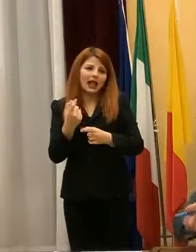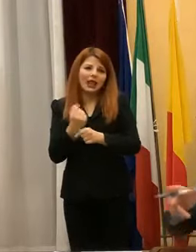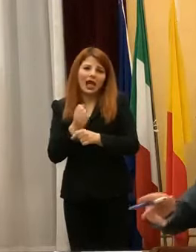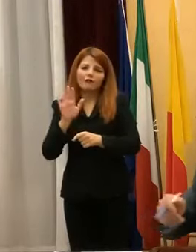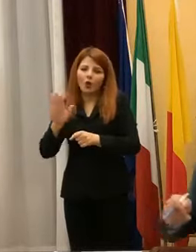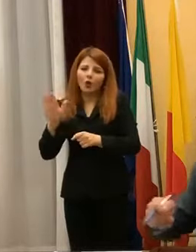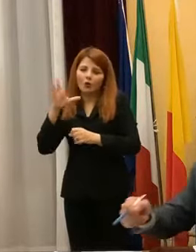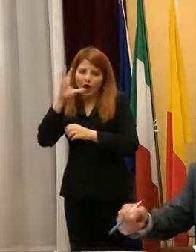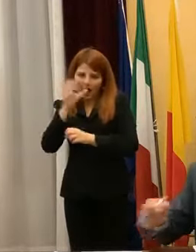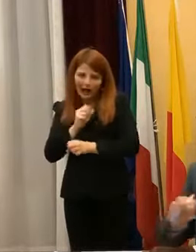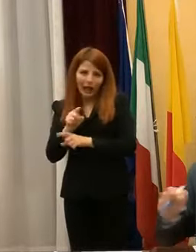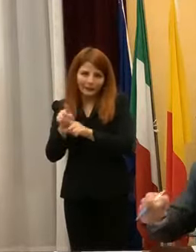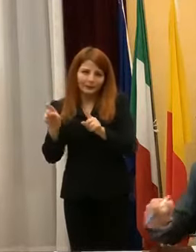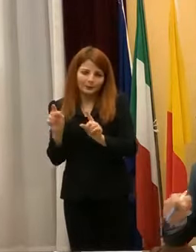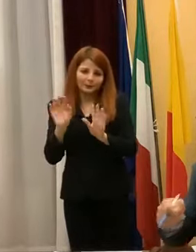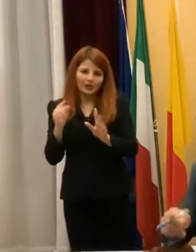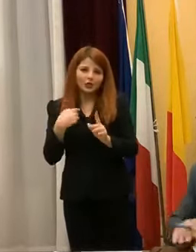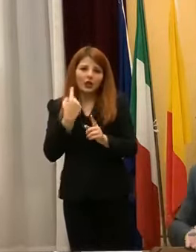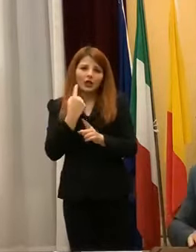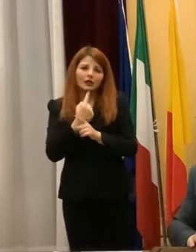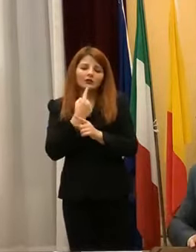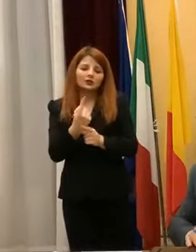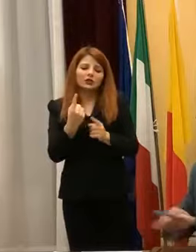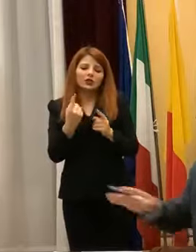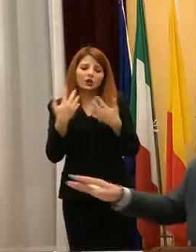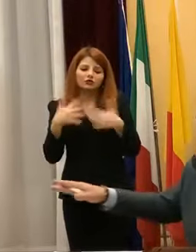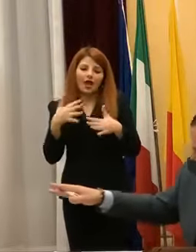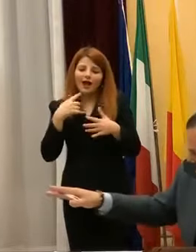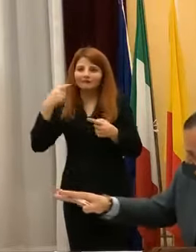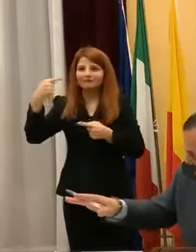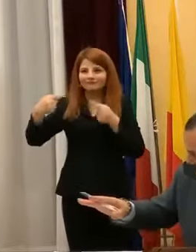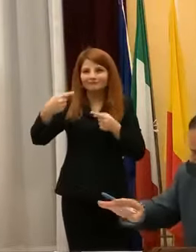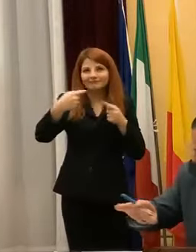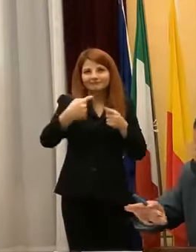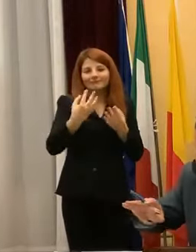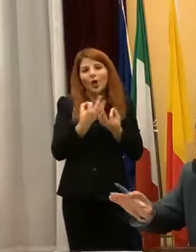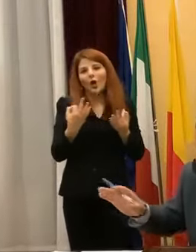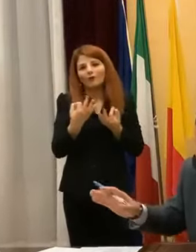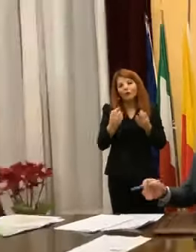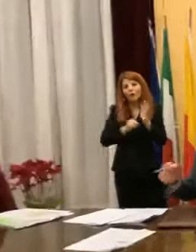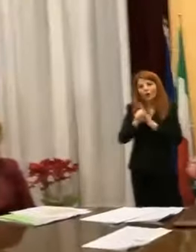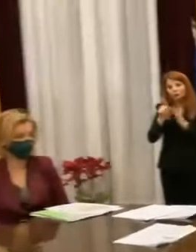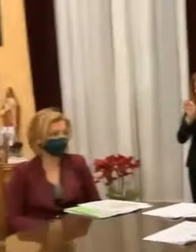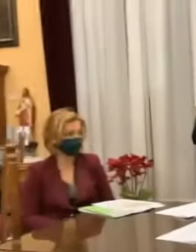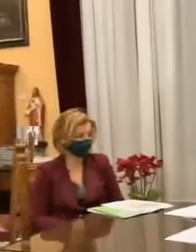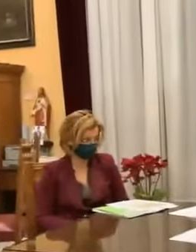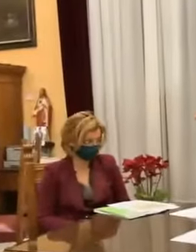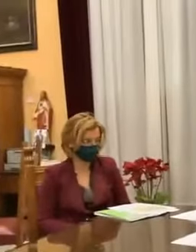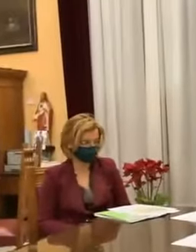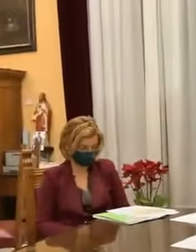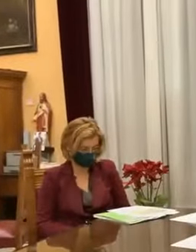connessa agli scontri epistolari. Piuttosto hai mandato a tutta la stampa la risposta